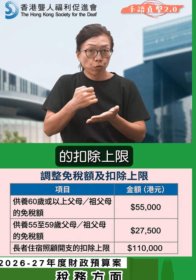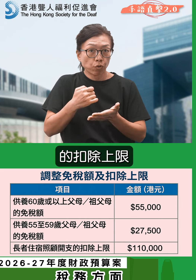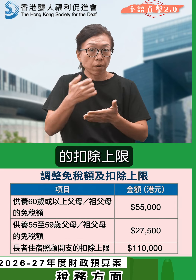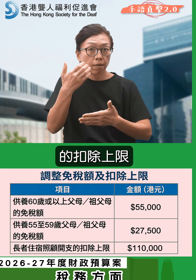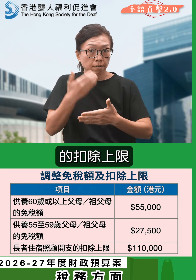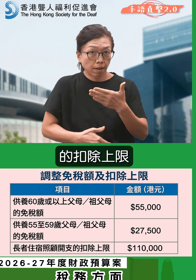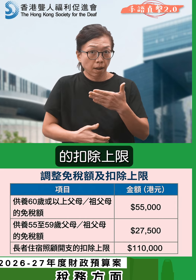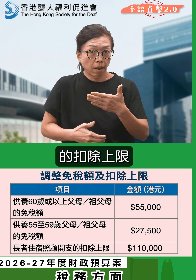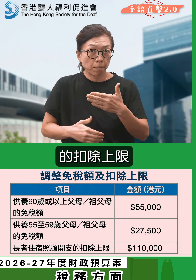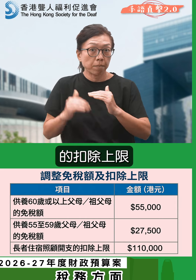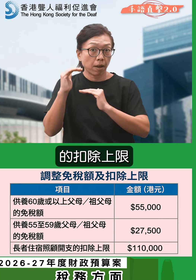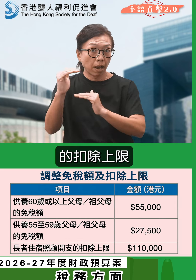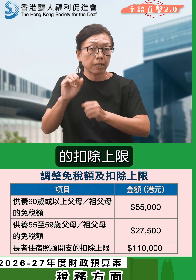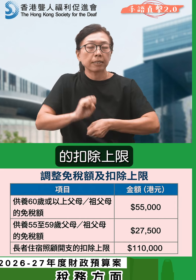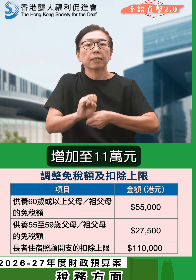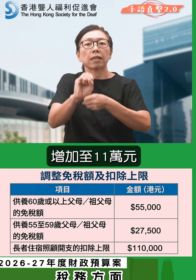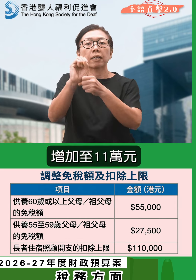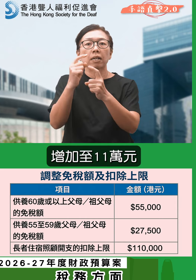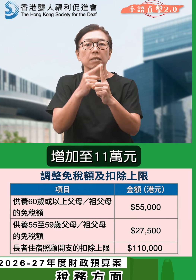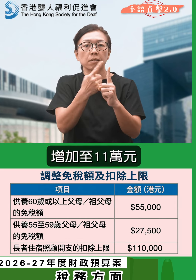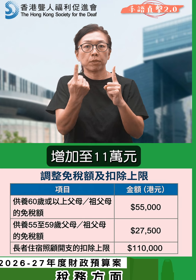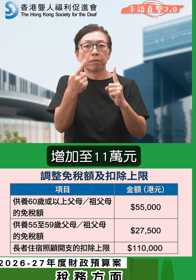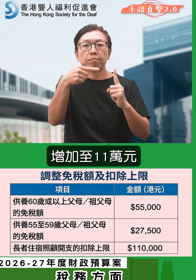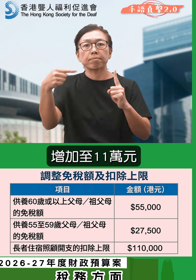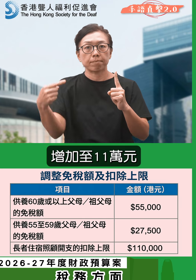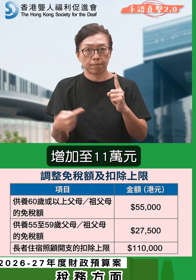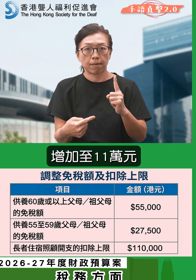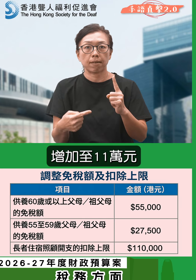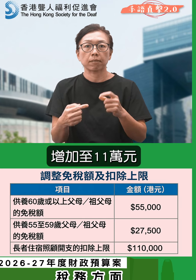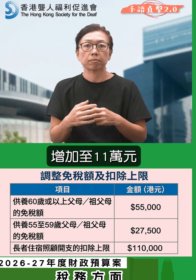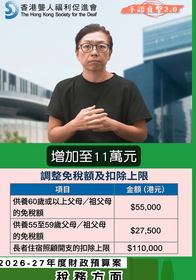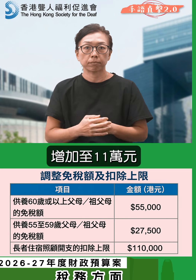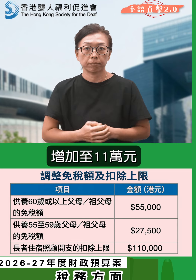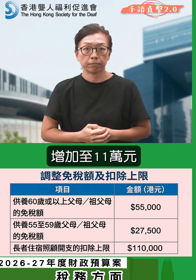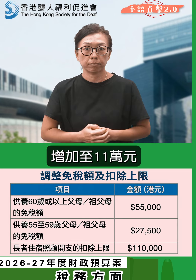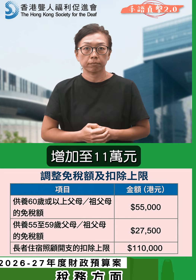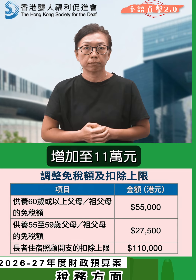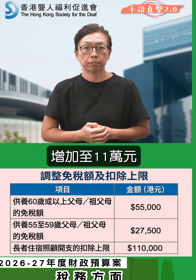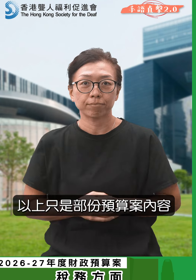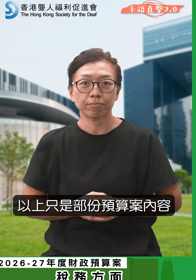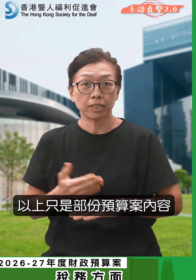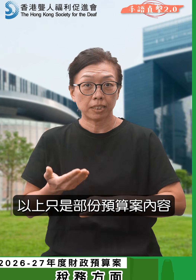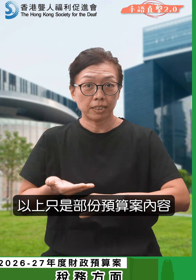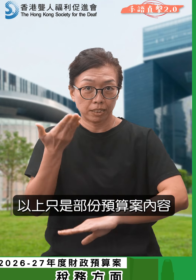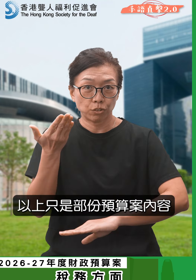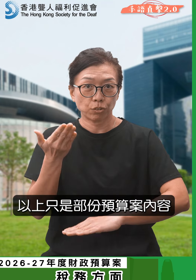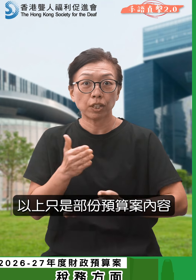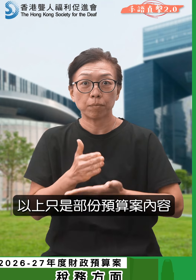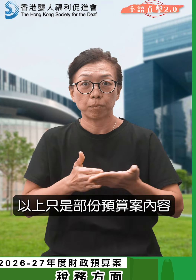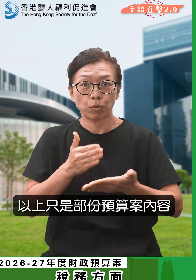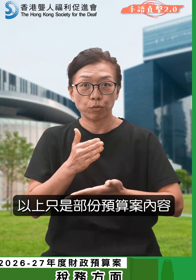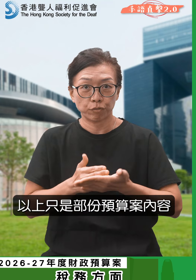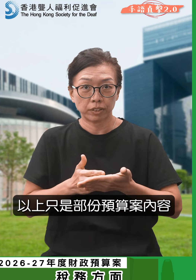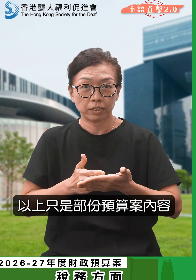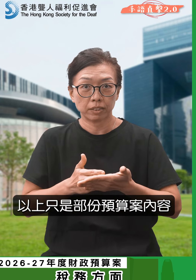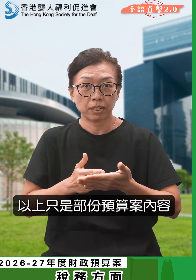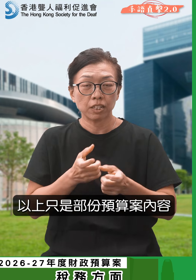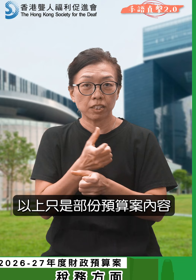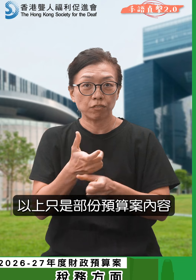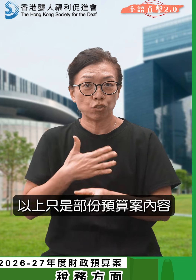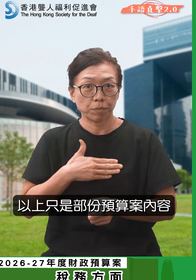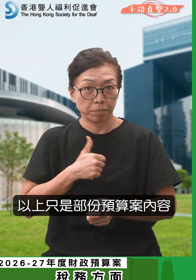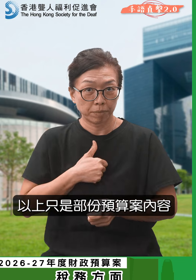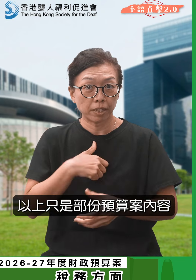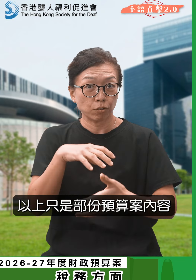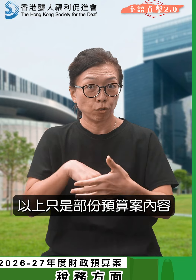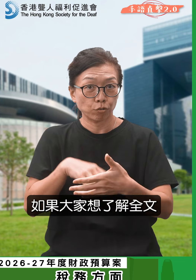嘅扣除上限增加至11萬元。以上只係部分預算案內